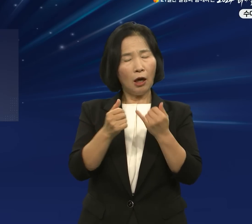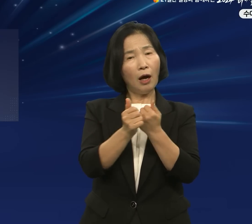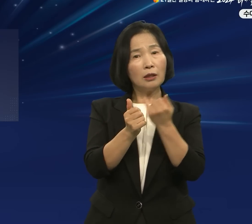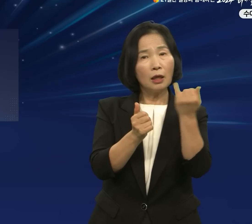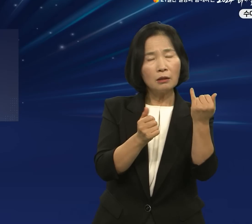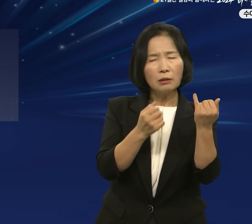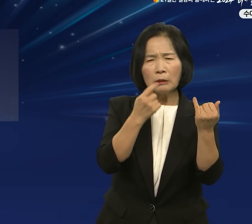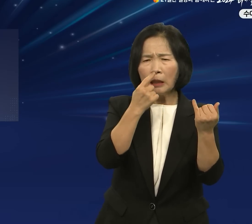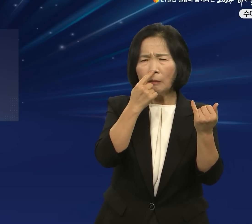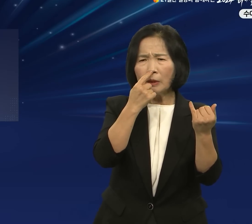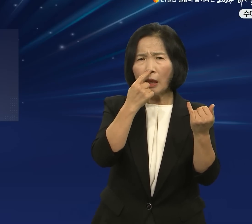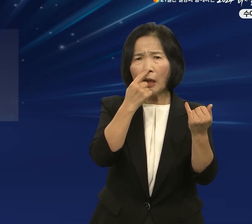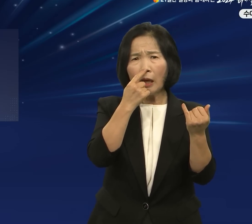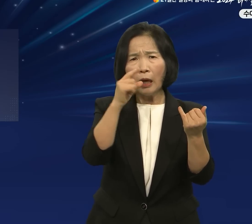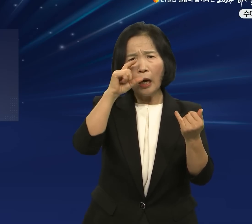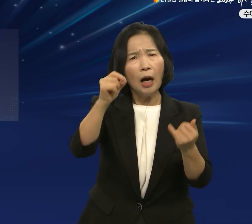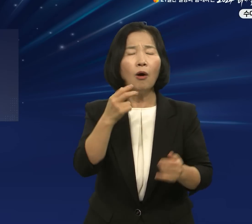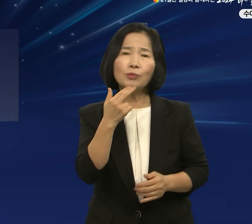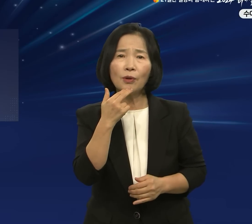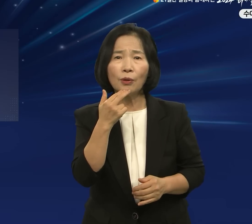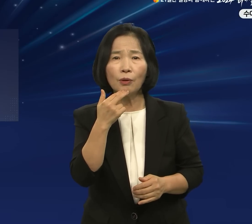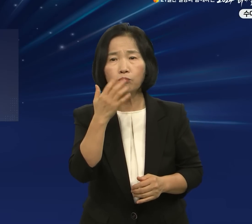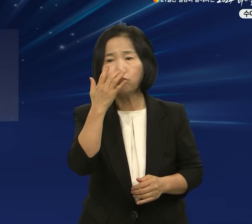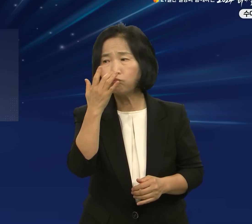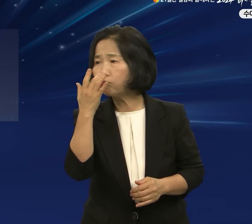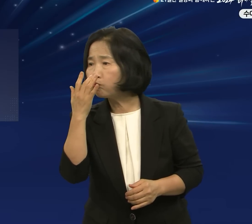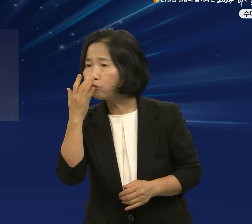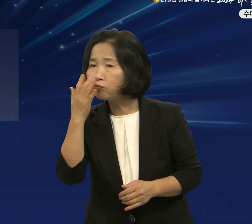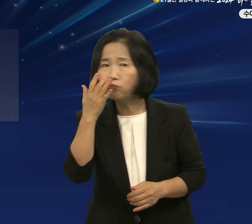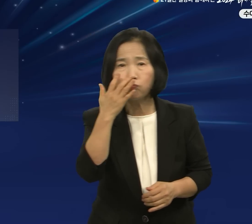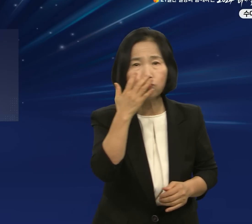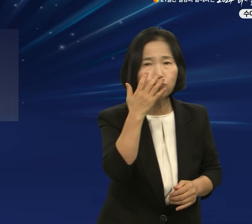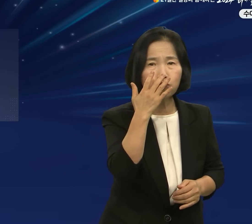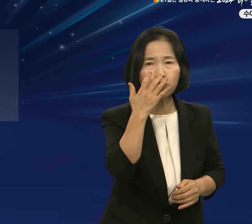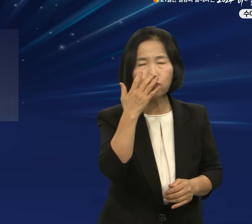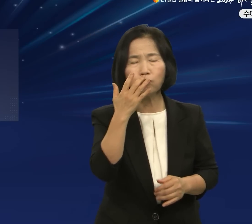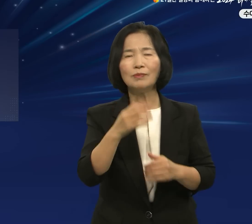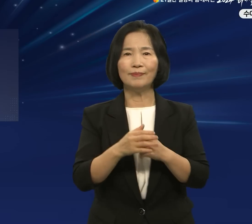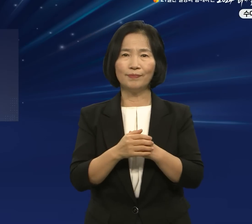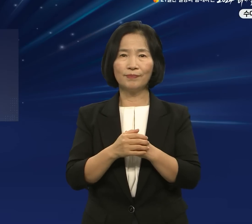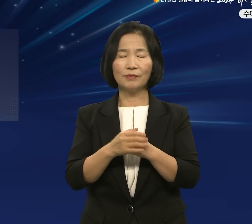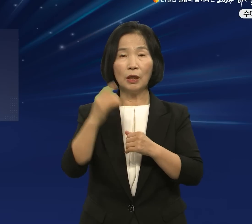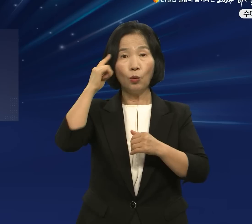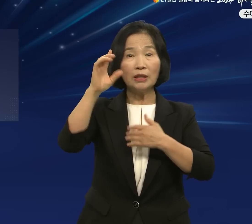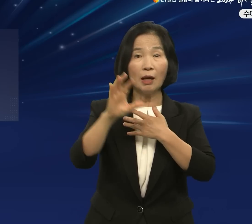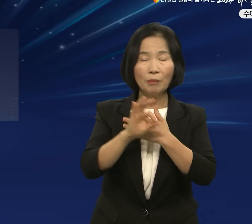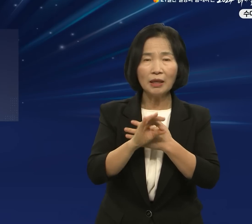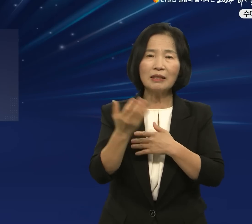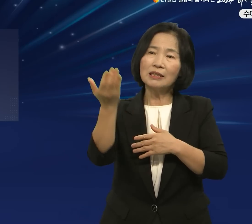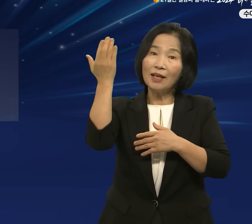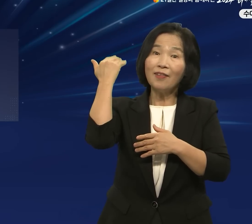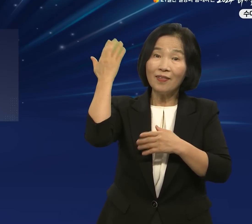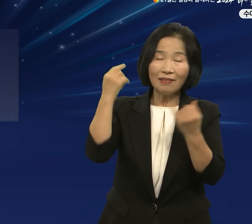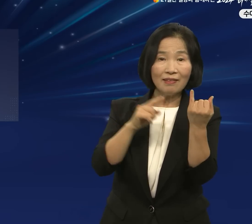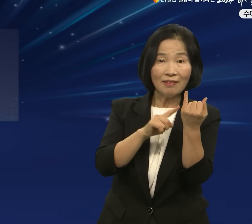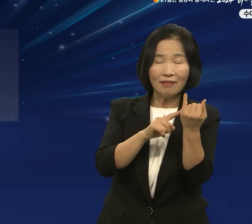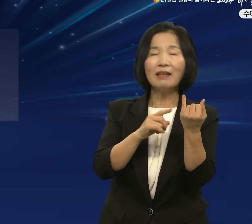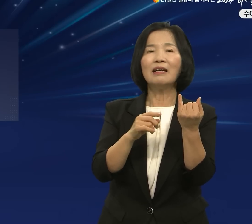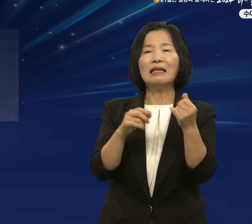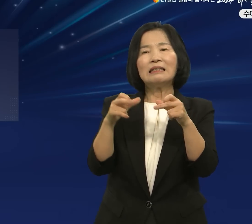냄새를 맡지 못하는 사람입니다. 뿐만 아니라 과거에 장애 특수